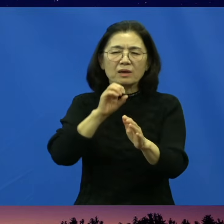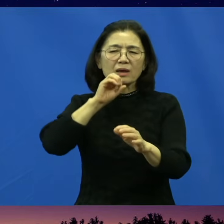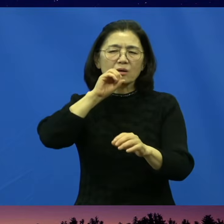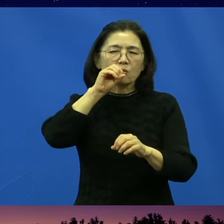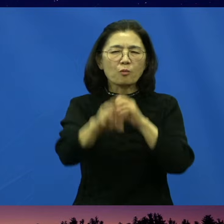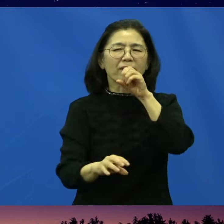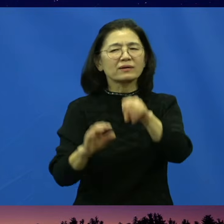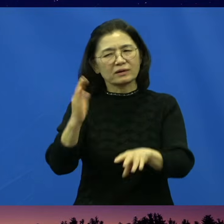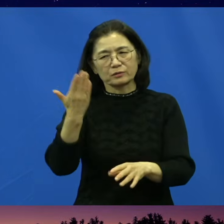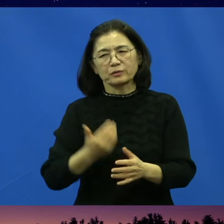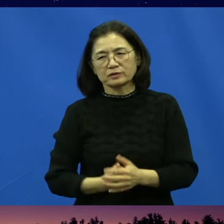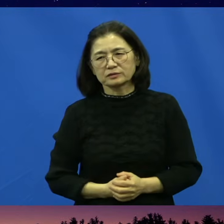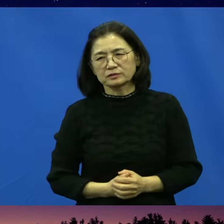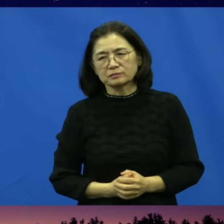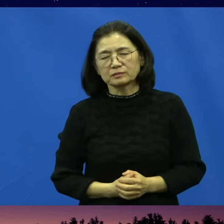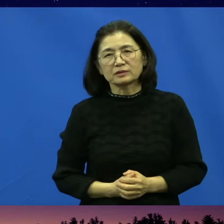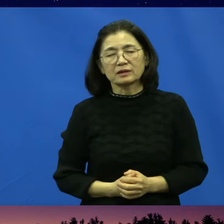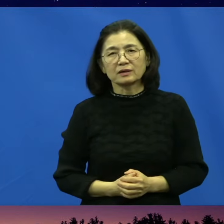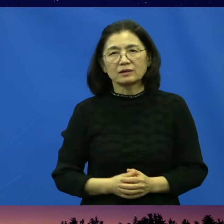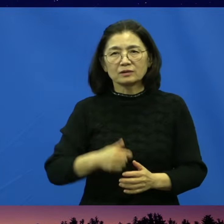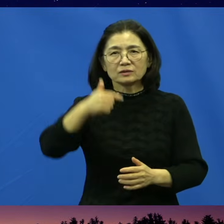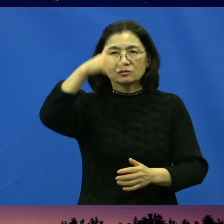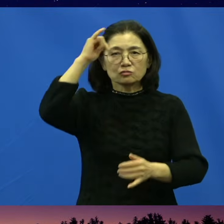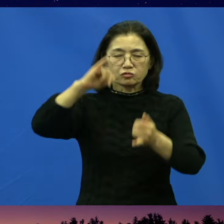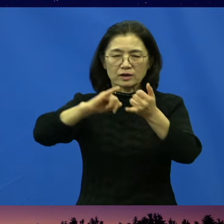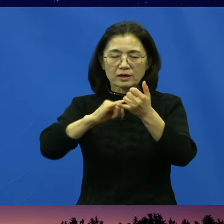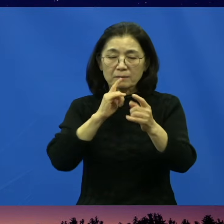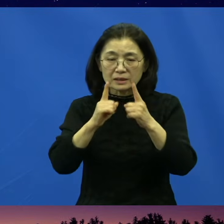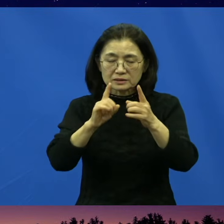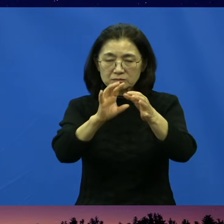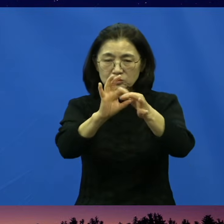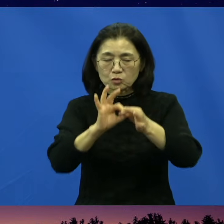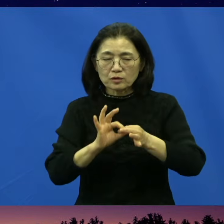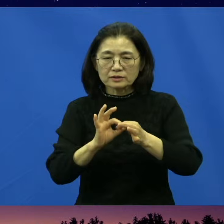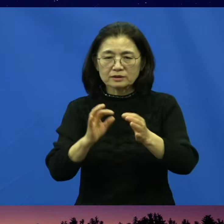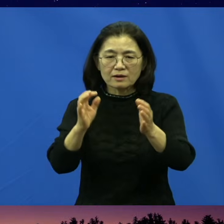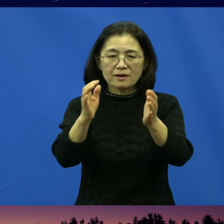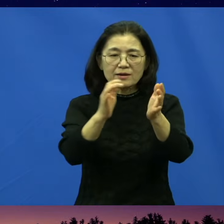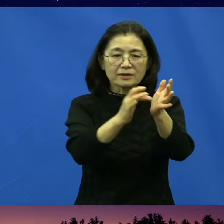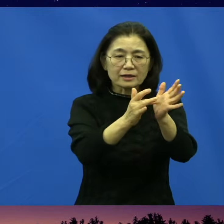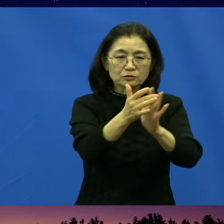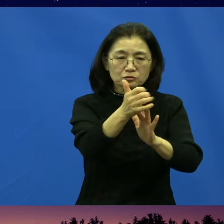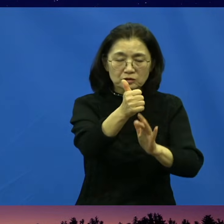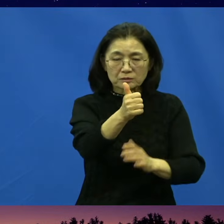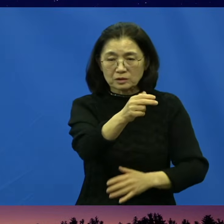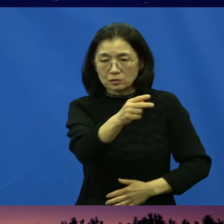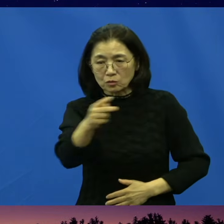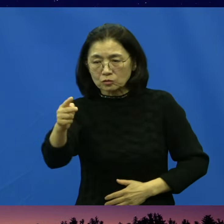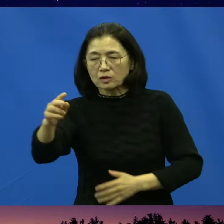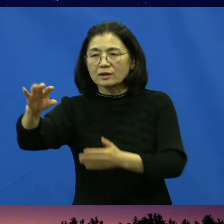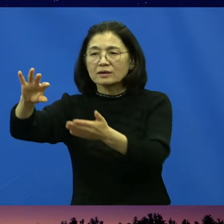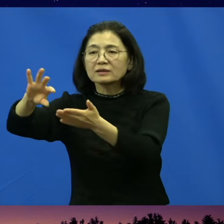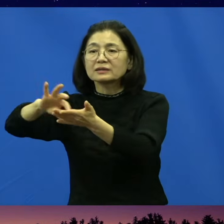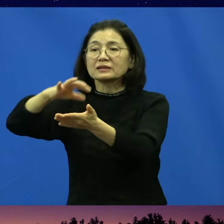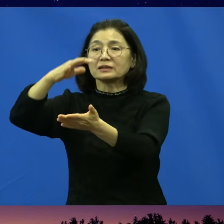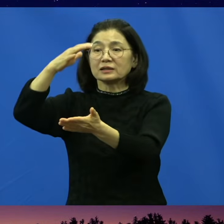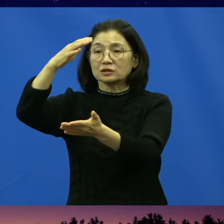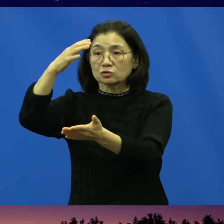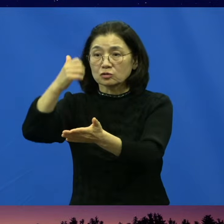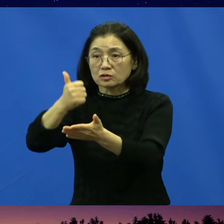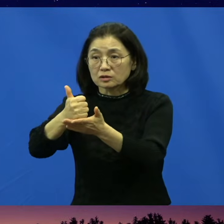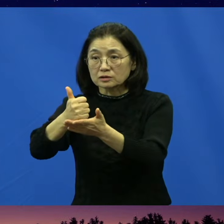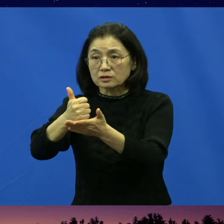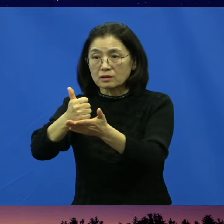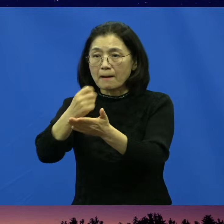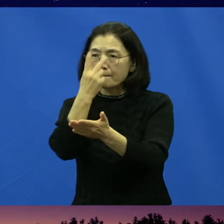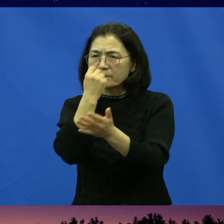표현되었다는 것입니다. 구약의 말씀을 통해서 예수가 그리스도라는 것을 이 바디메오가